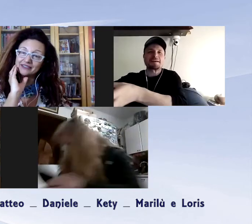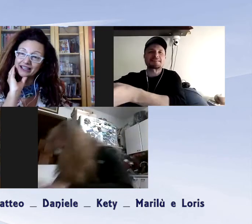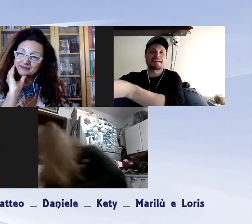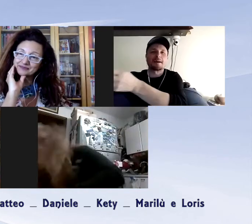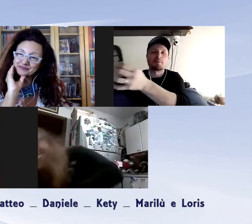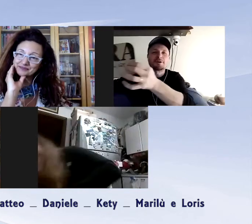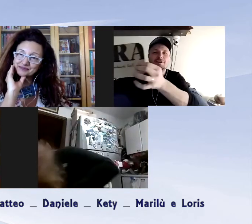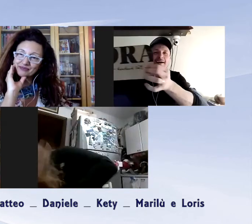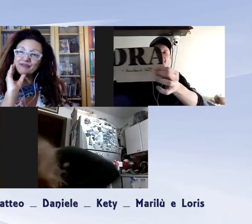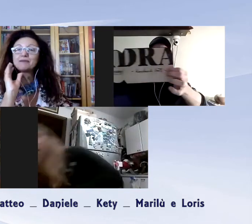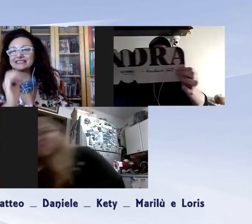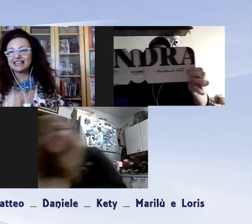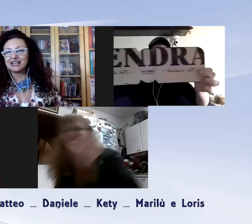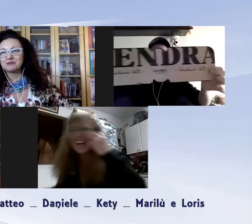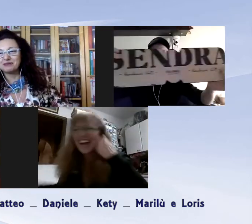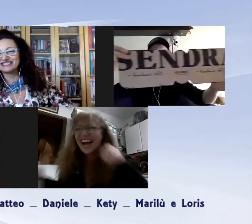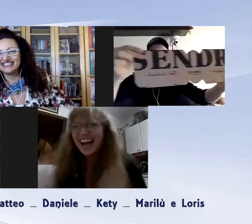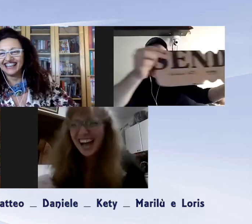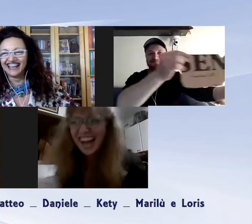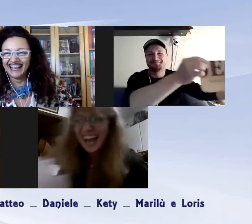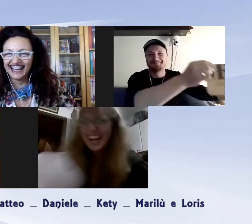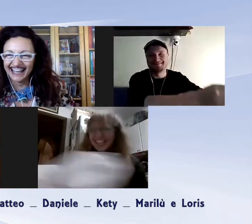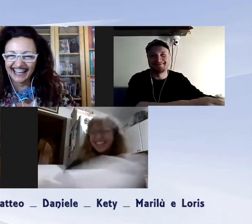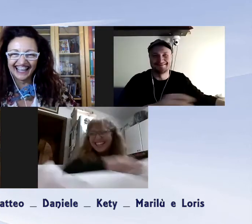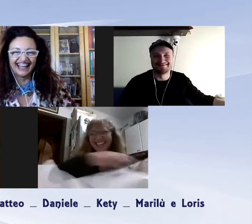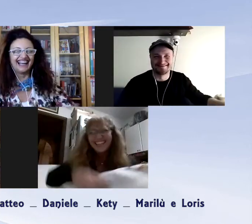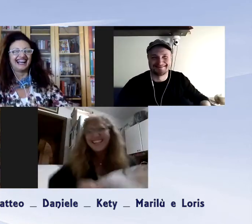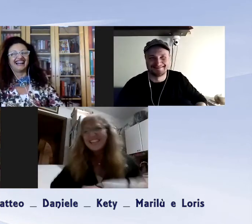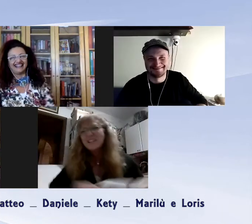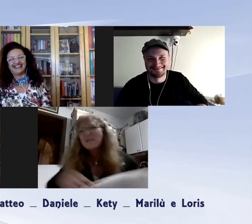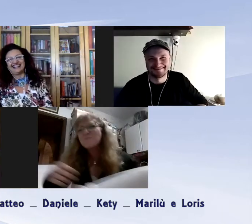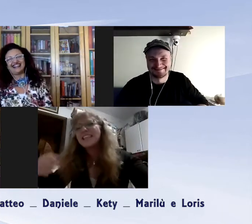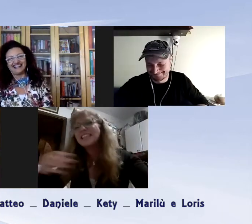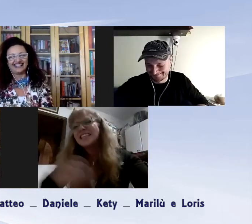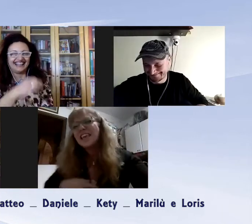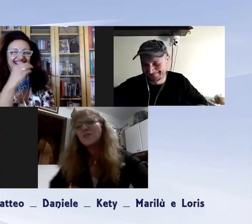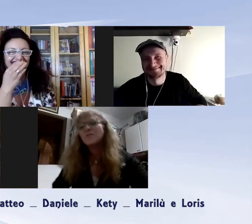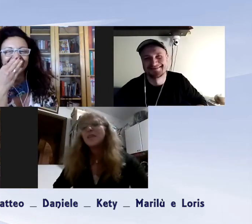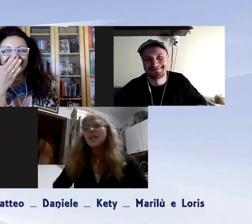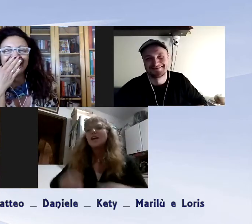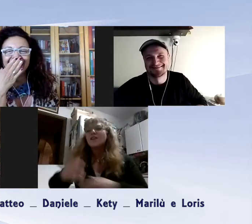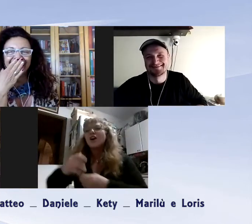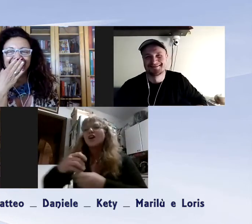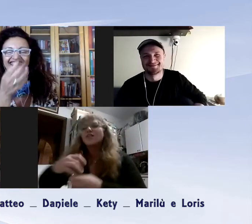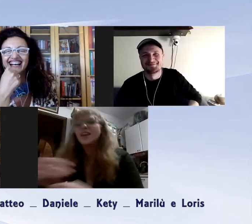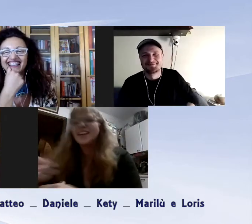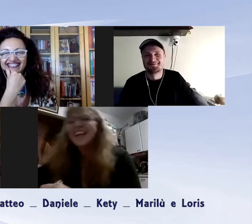picchiare, facciamo passare la pubblicità. Fai passare la pubblicità. E ma è vivo quel